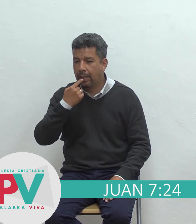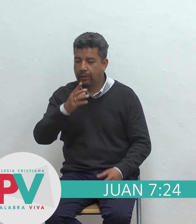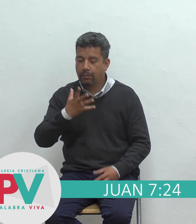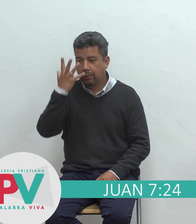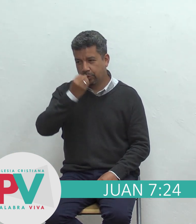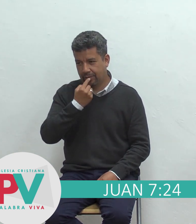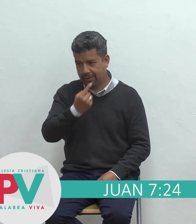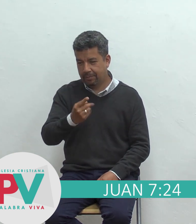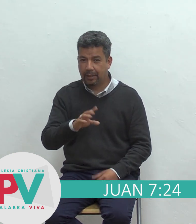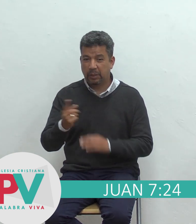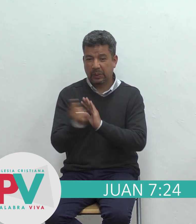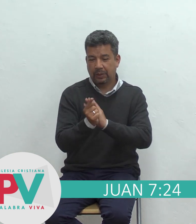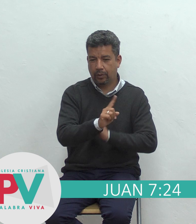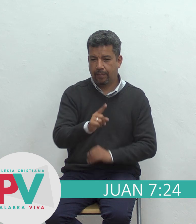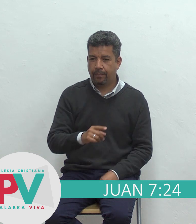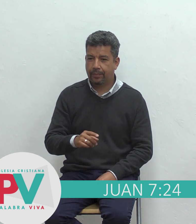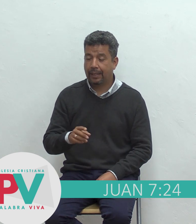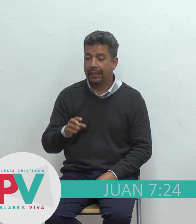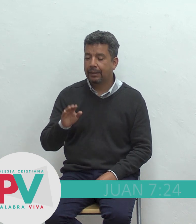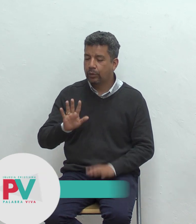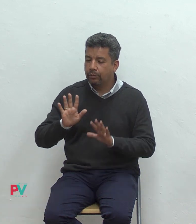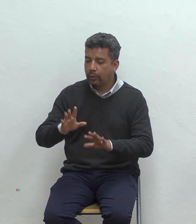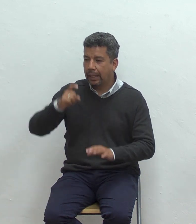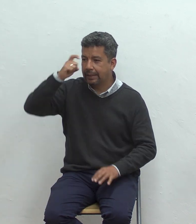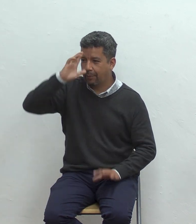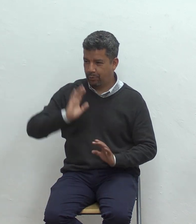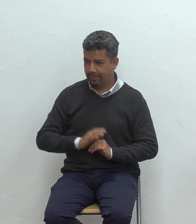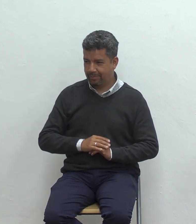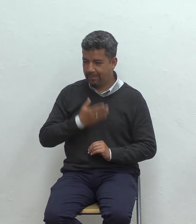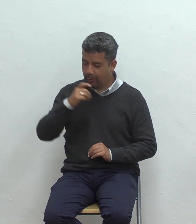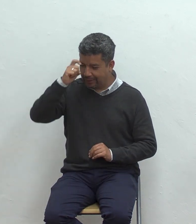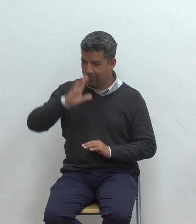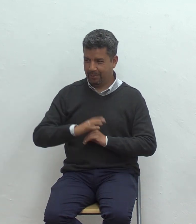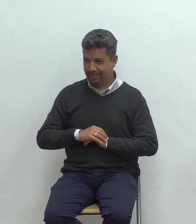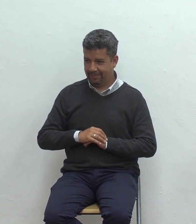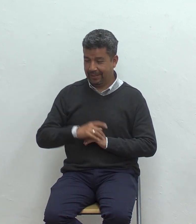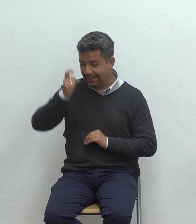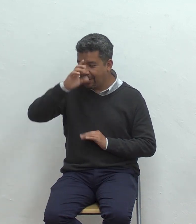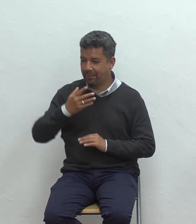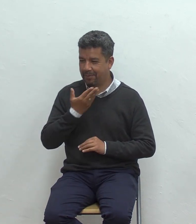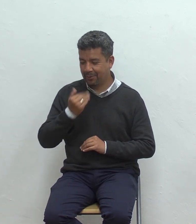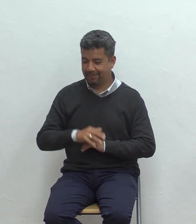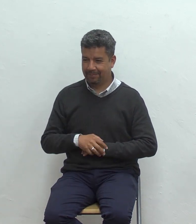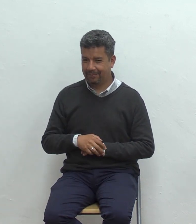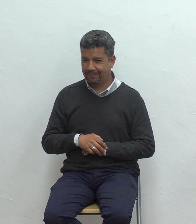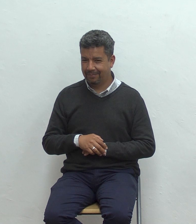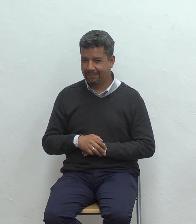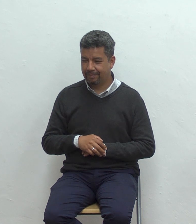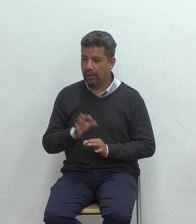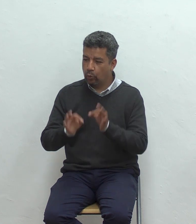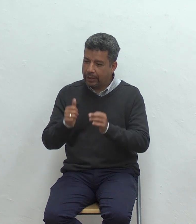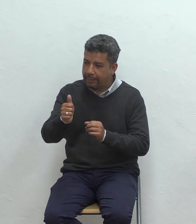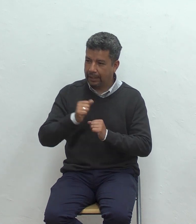más lindo, para que no me regañe. Sea sabio, sea sabio, sea sabio.